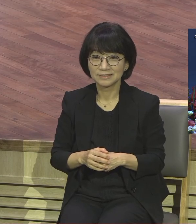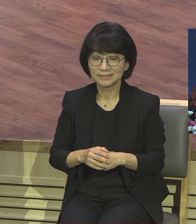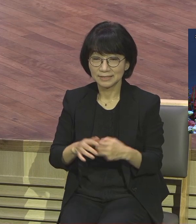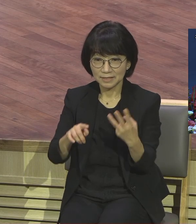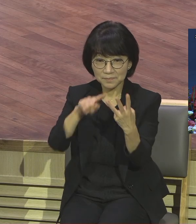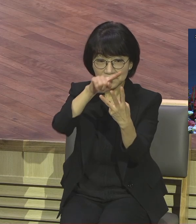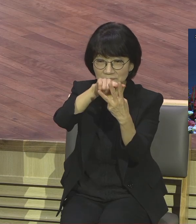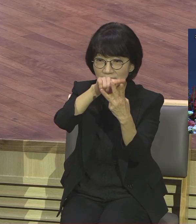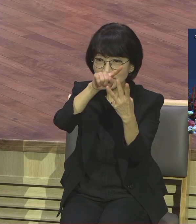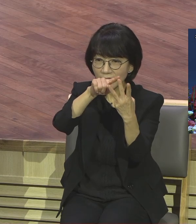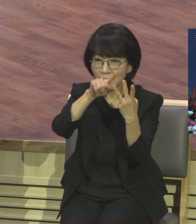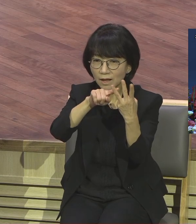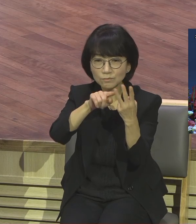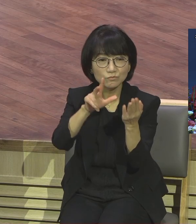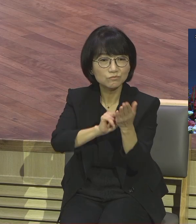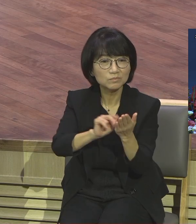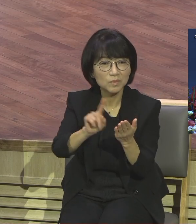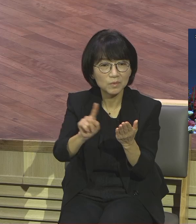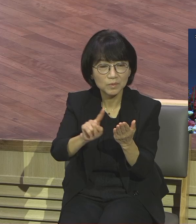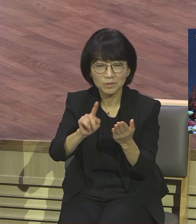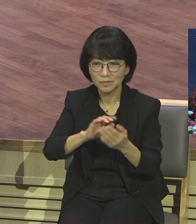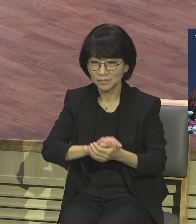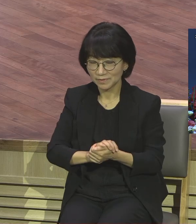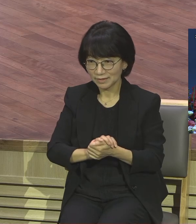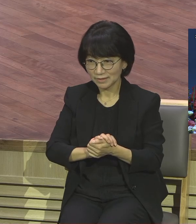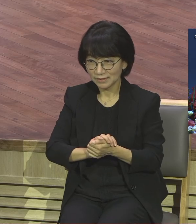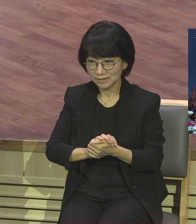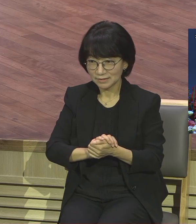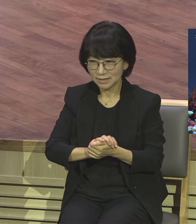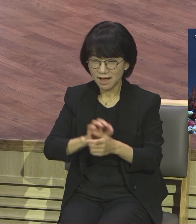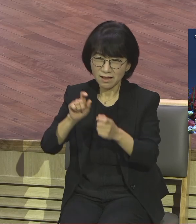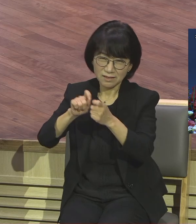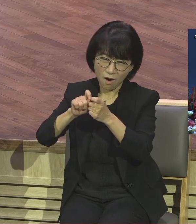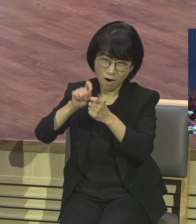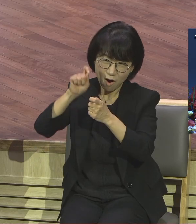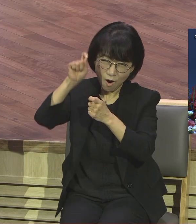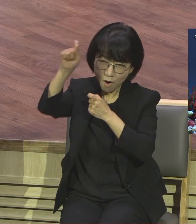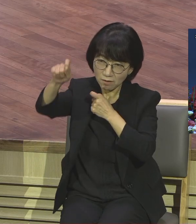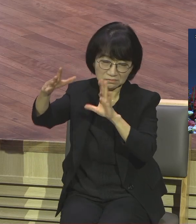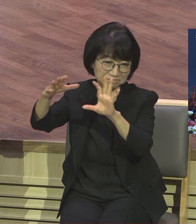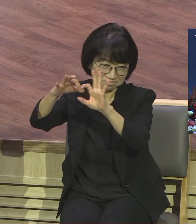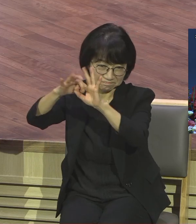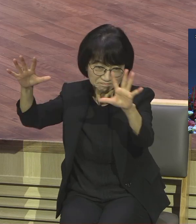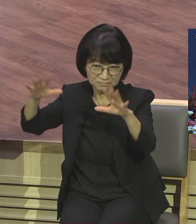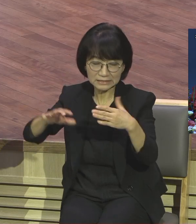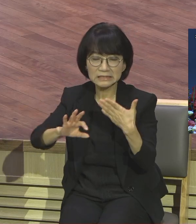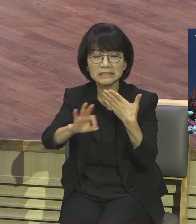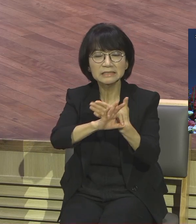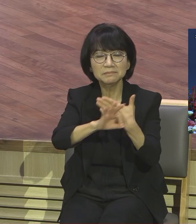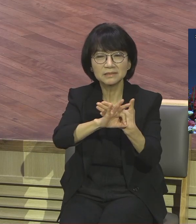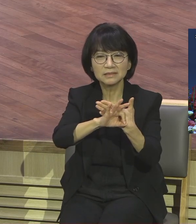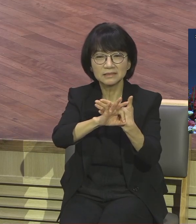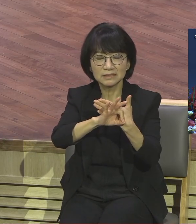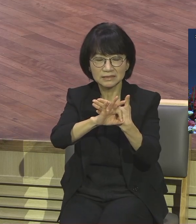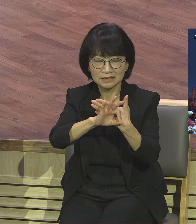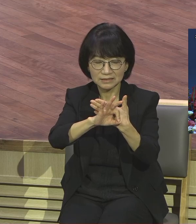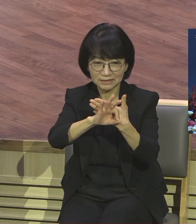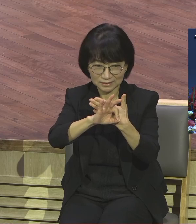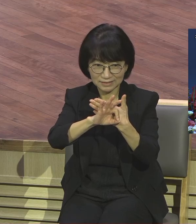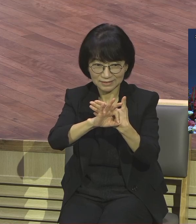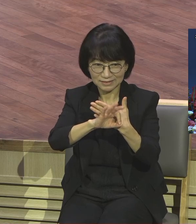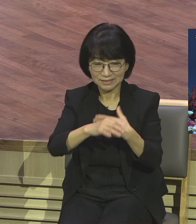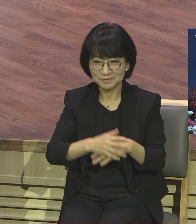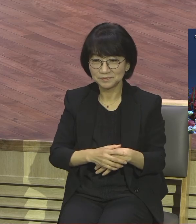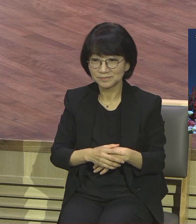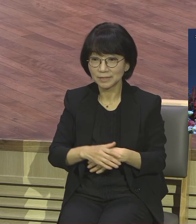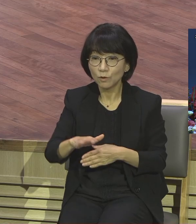이들의 결정적 패착이 뭐냐? 영원하지 않는 것에 생을 거는 거예요. 여러분이 예수를 믿는